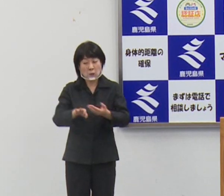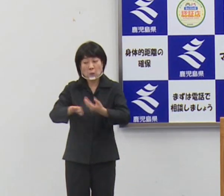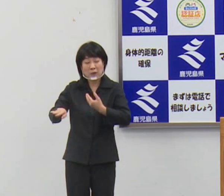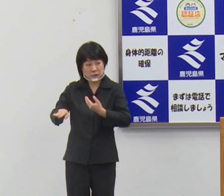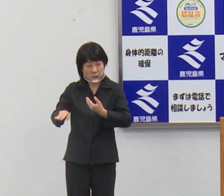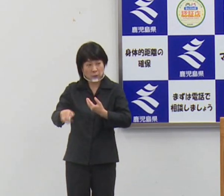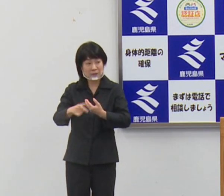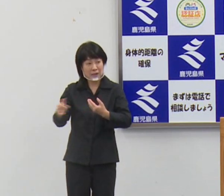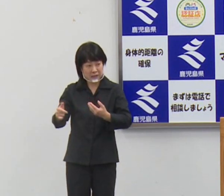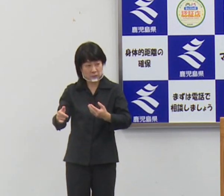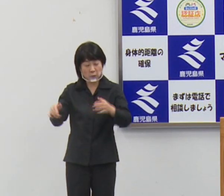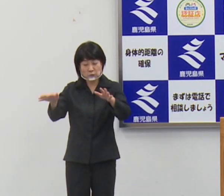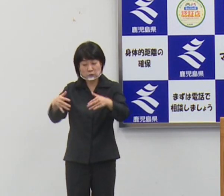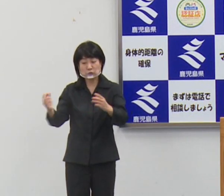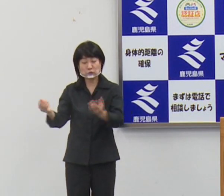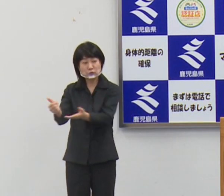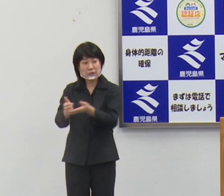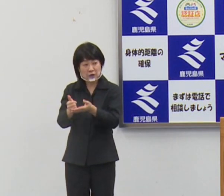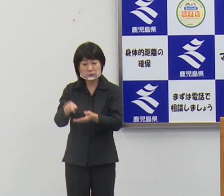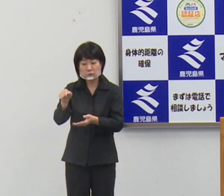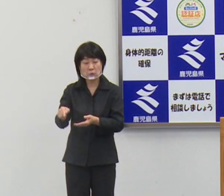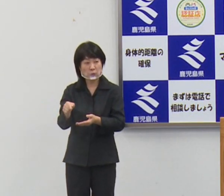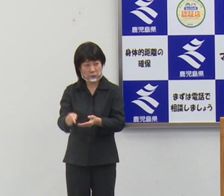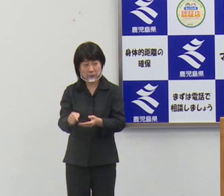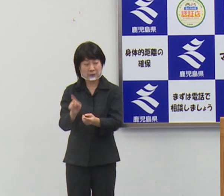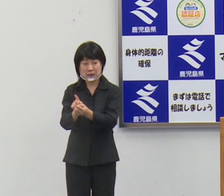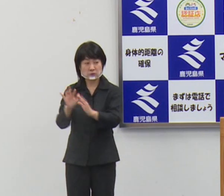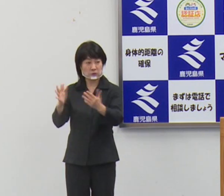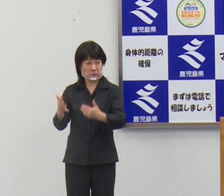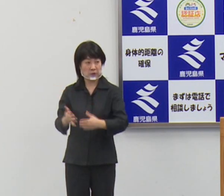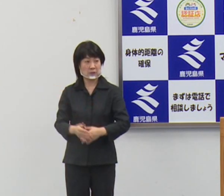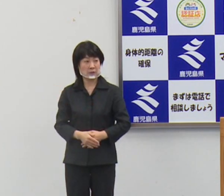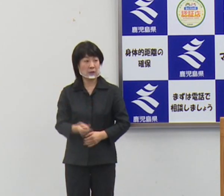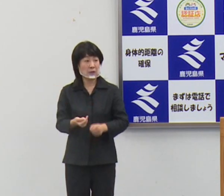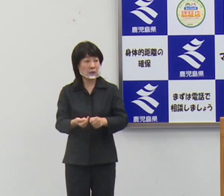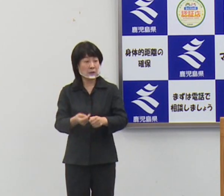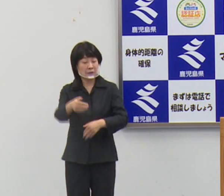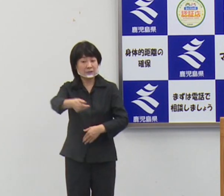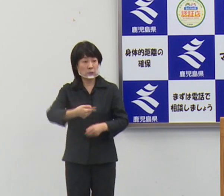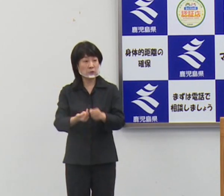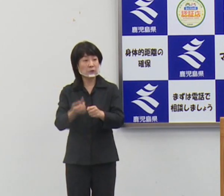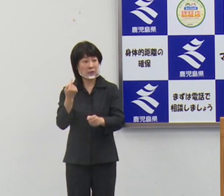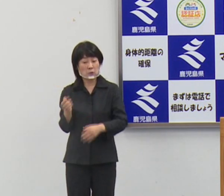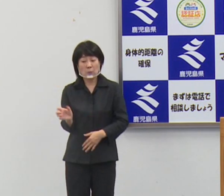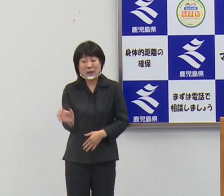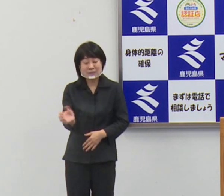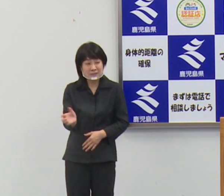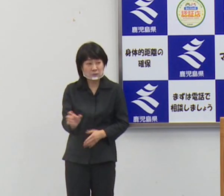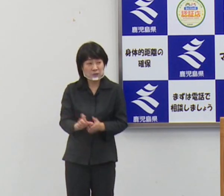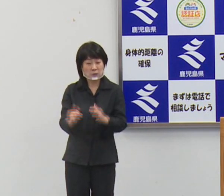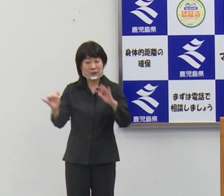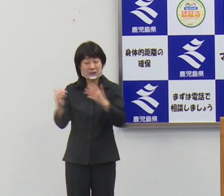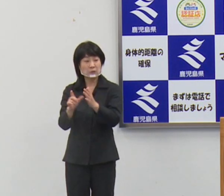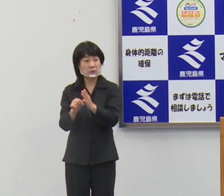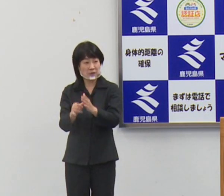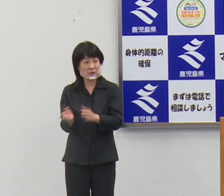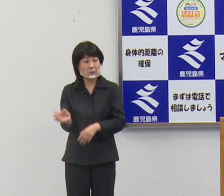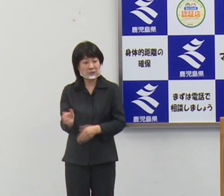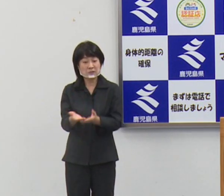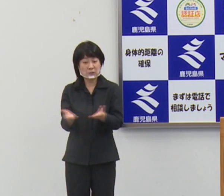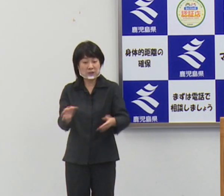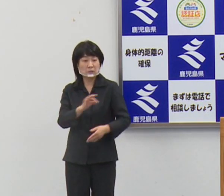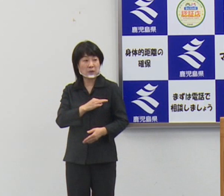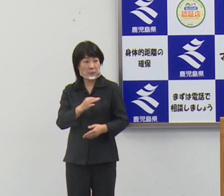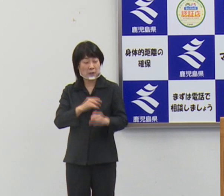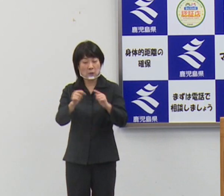施設は命令ではない要請な ので、 は い、ただごめんなさい、去年のパチンコ店の時の議論でパチンコ店の名前を公表